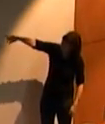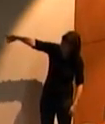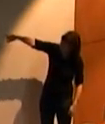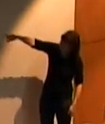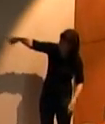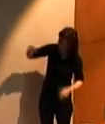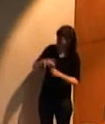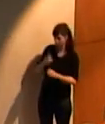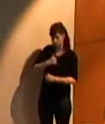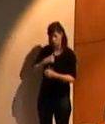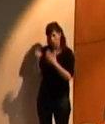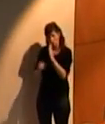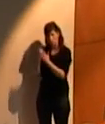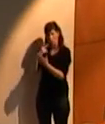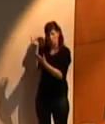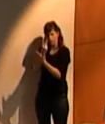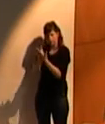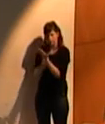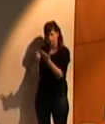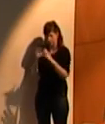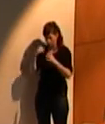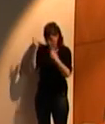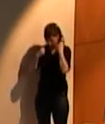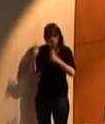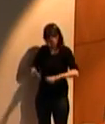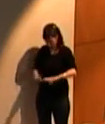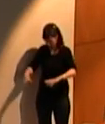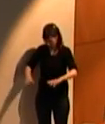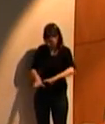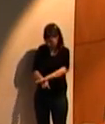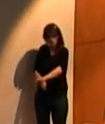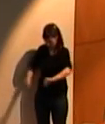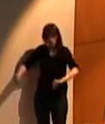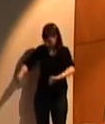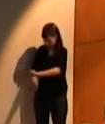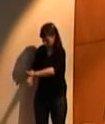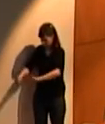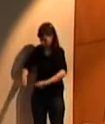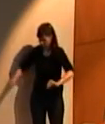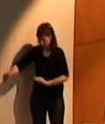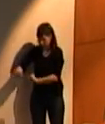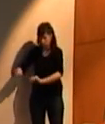a redessiné et remodulé directement au sol avec les personnes. Donc au final, c'était plus tout à fait le